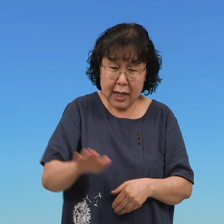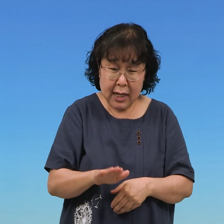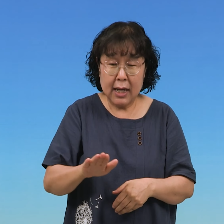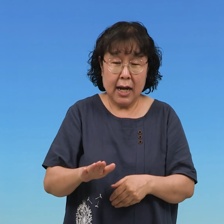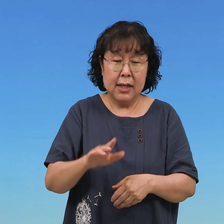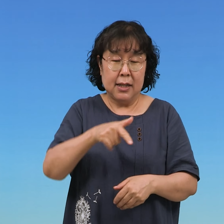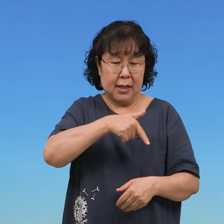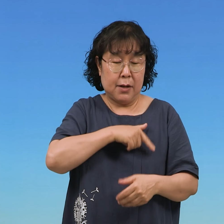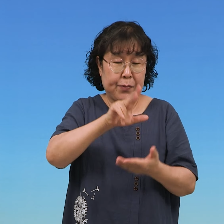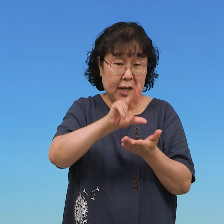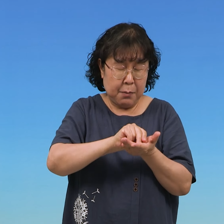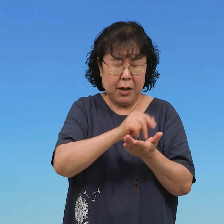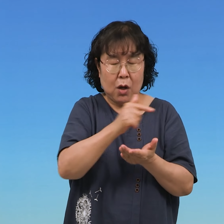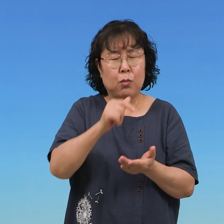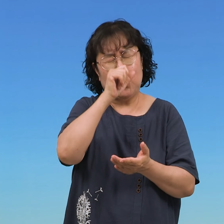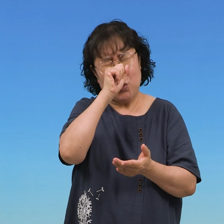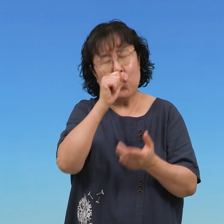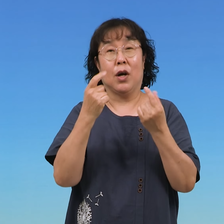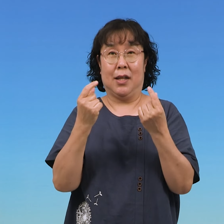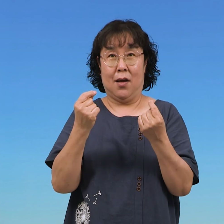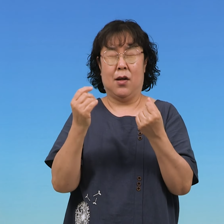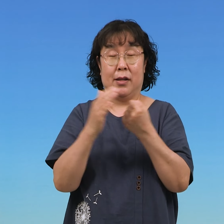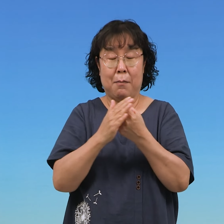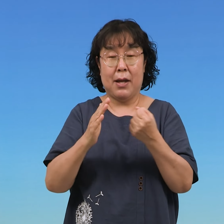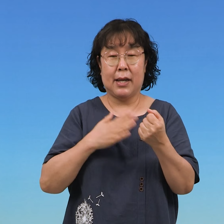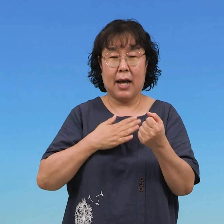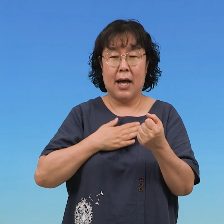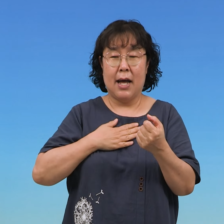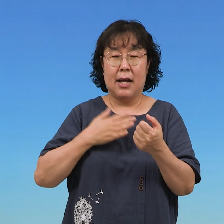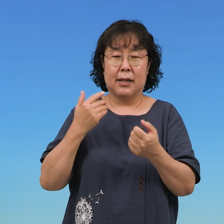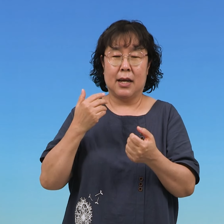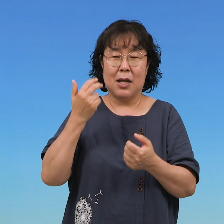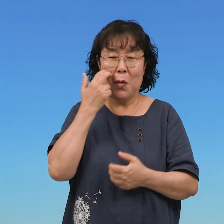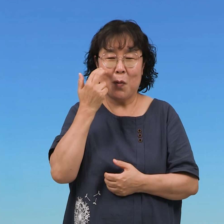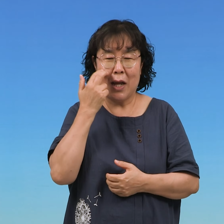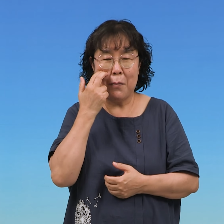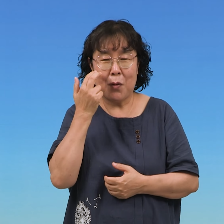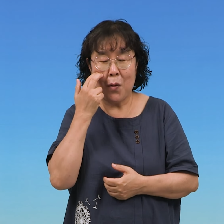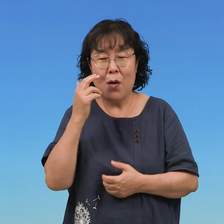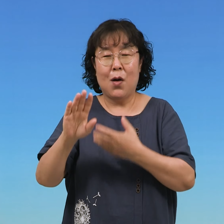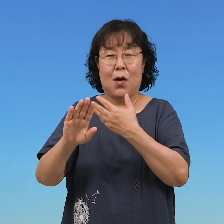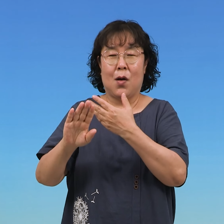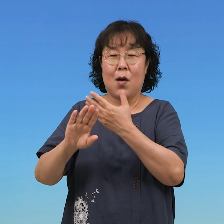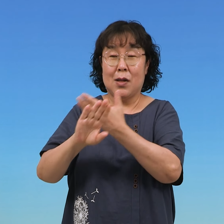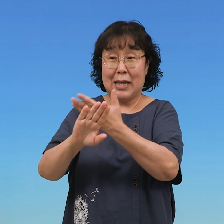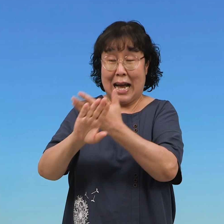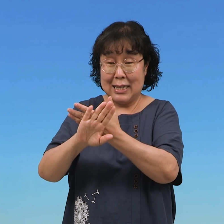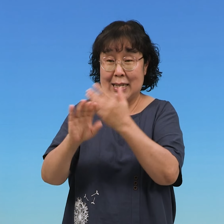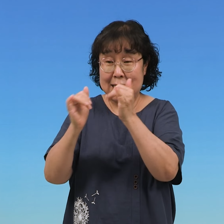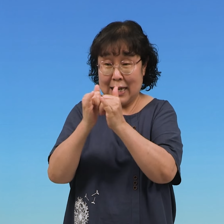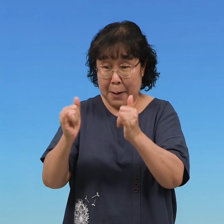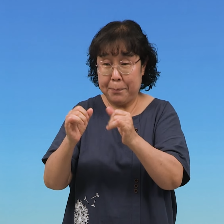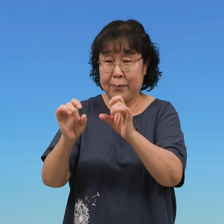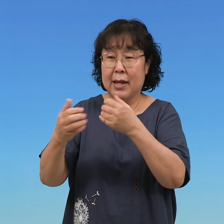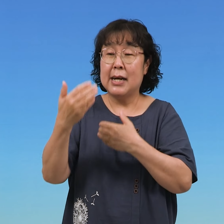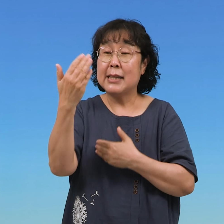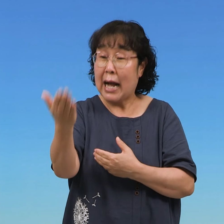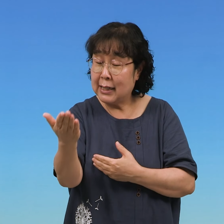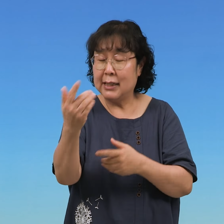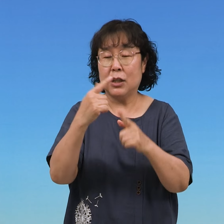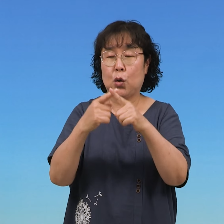우리 교회는 자리 잡았으니까 당신 교회를 위해서 기도해라. 정신 안 차리면 그 기도 다 이제 우리한테